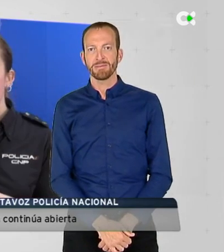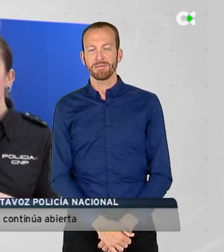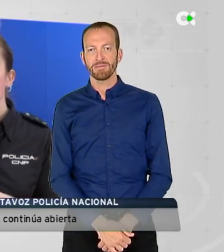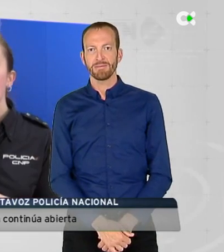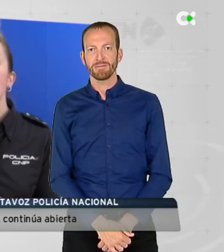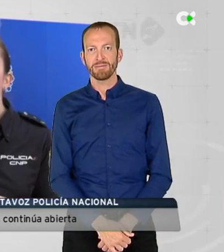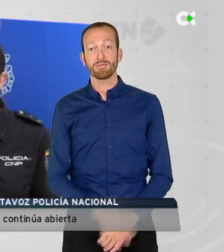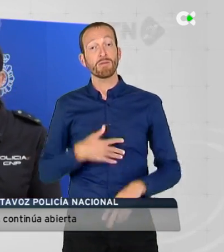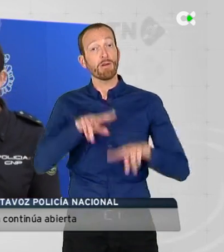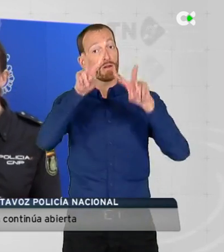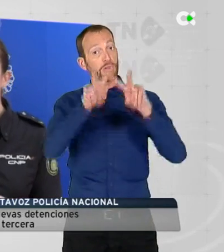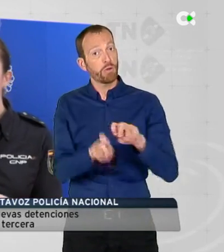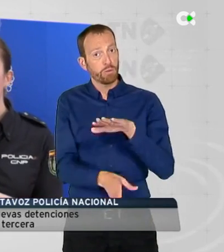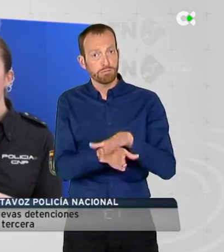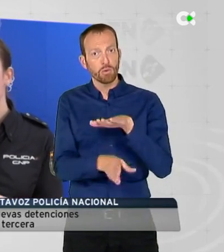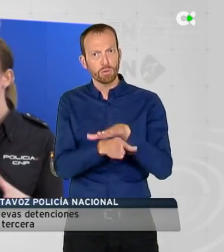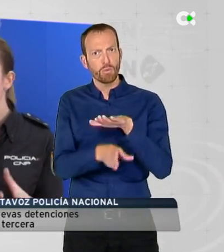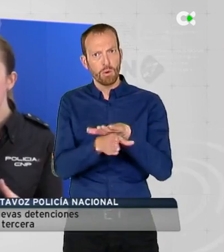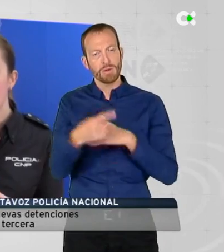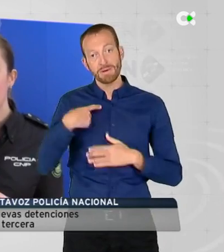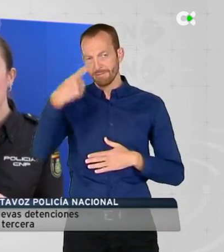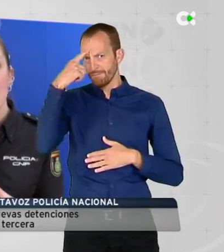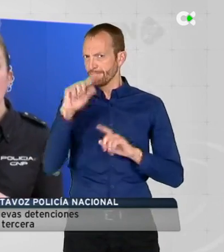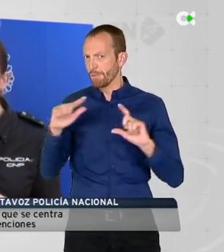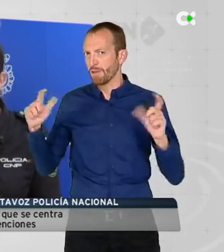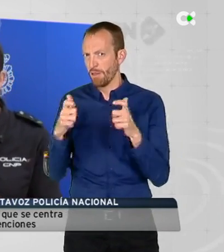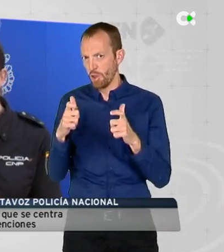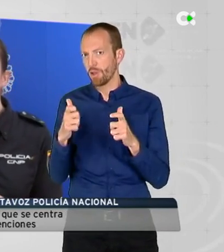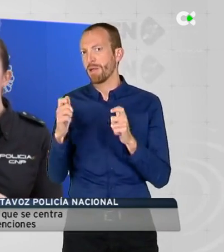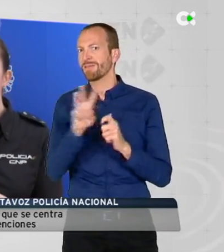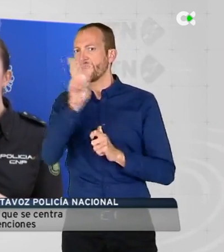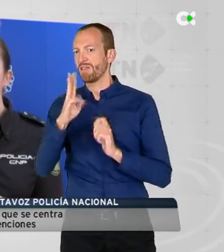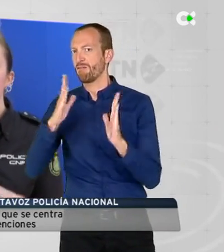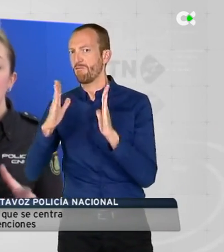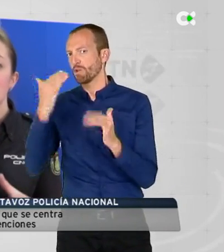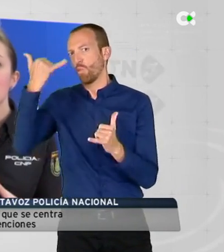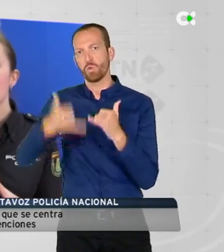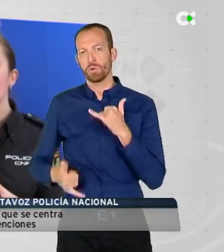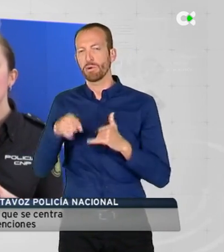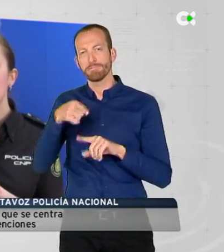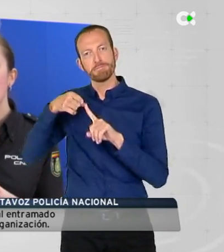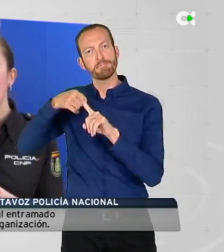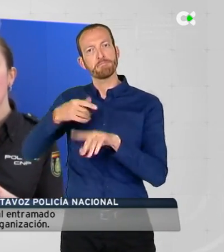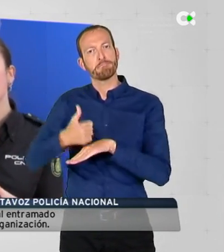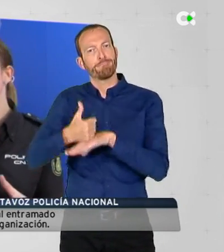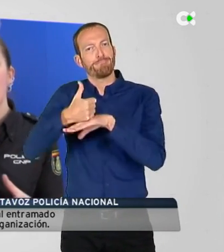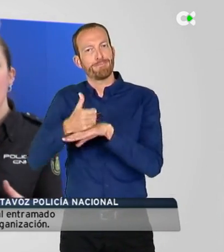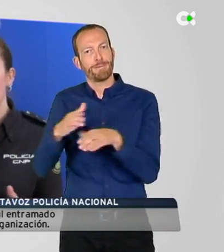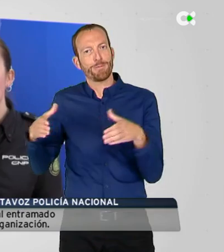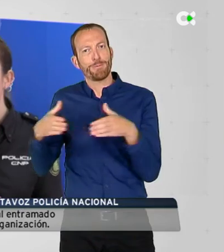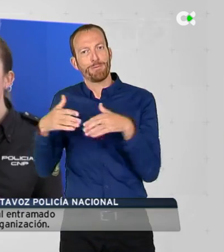La investigación continúa abierta a la espera de nuevas detenciones en la tercera y última fase, que se centran en detenciones del